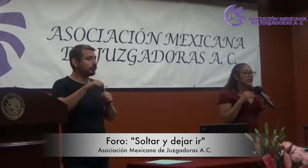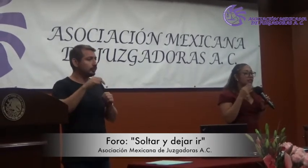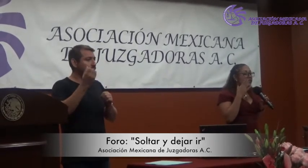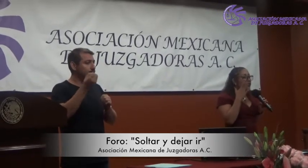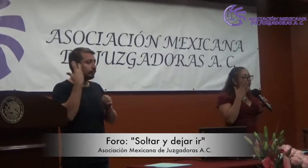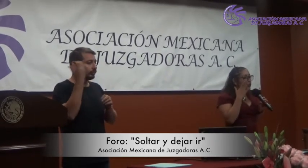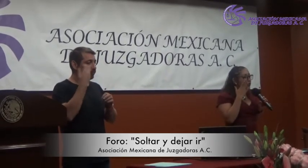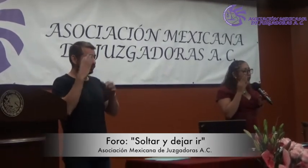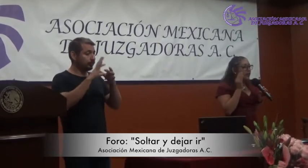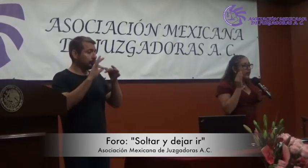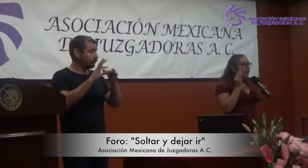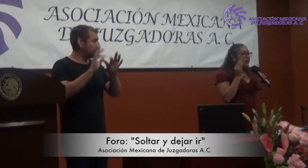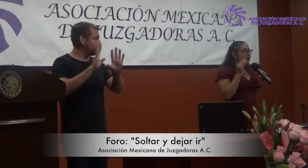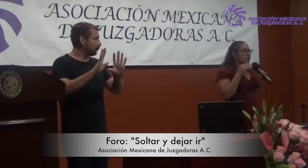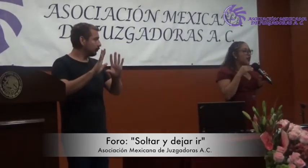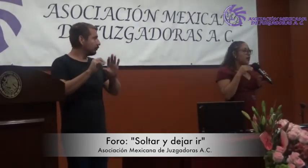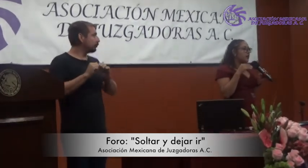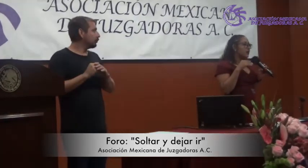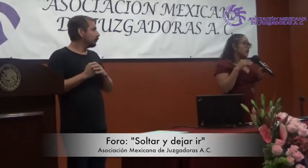conferencia